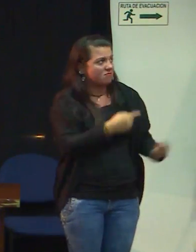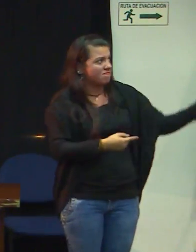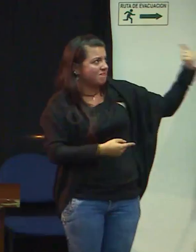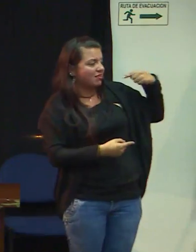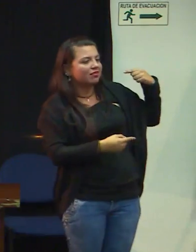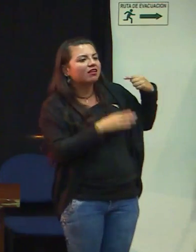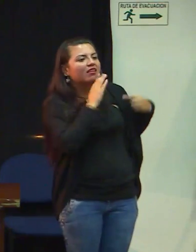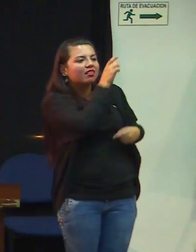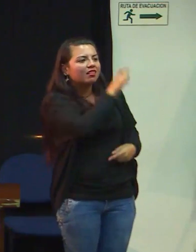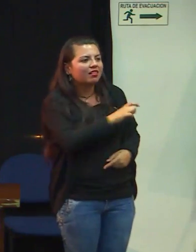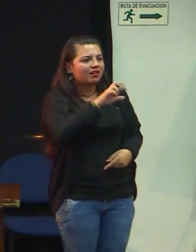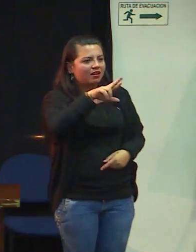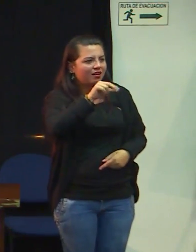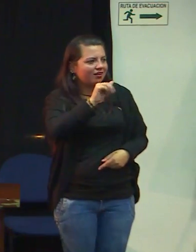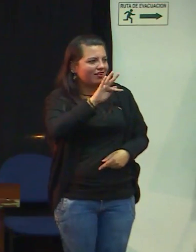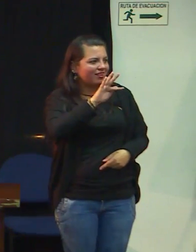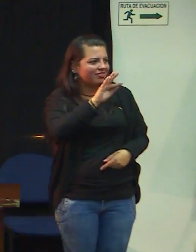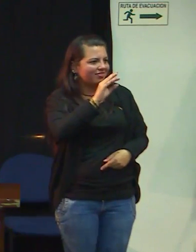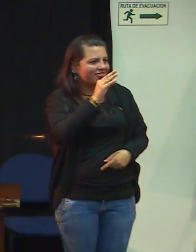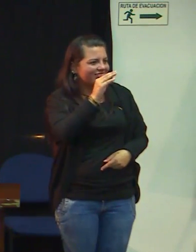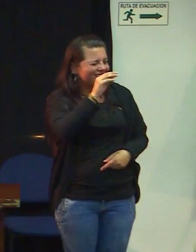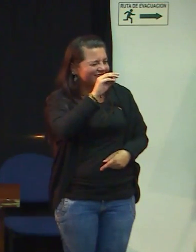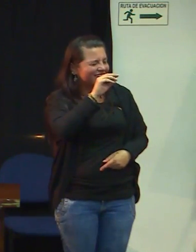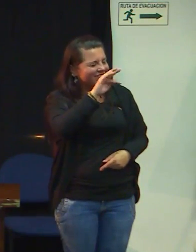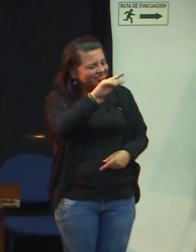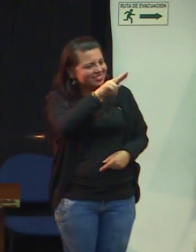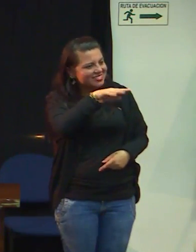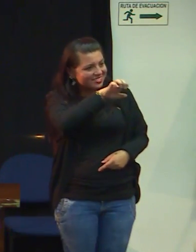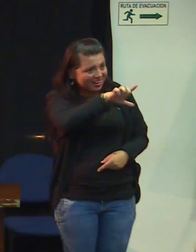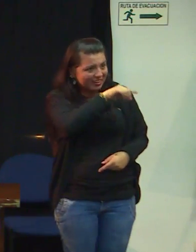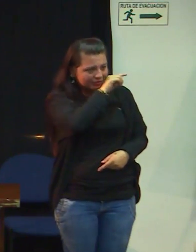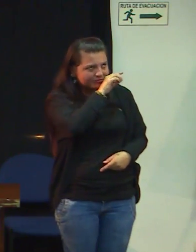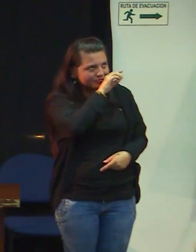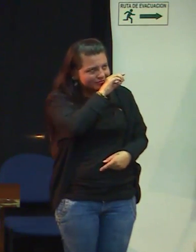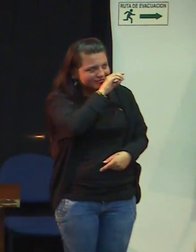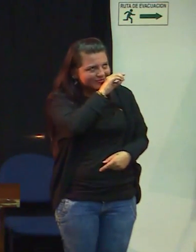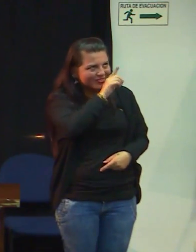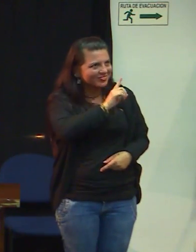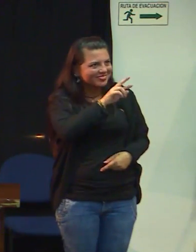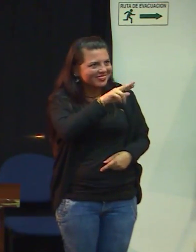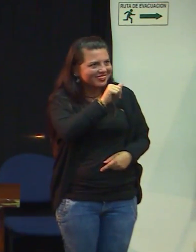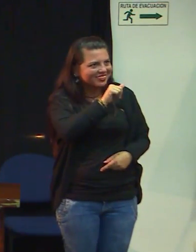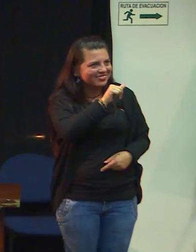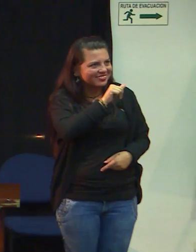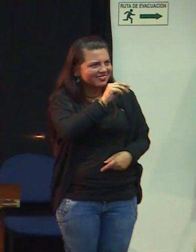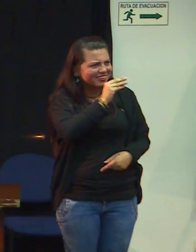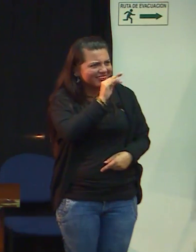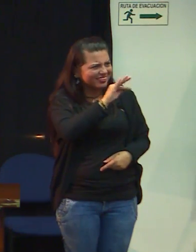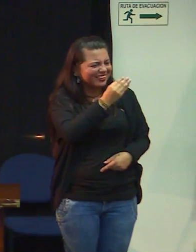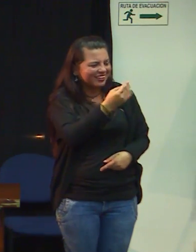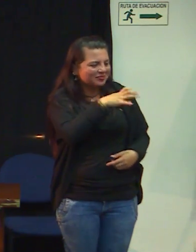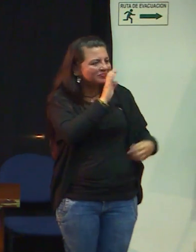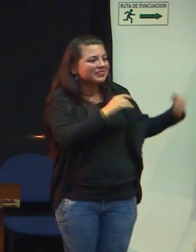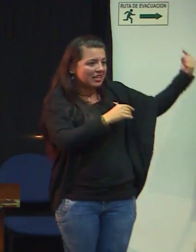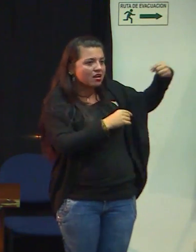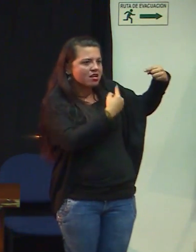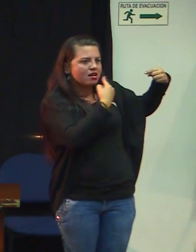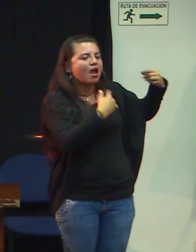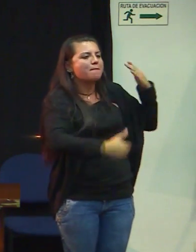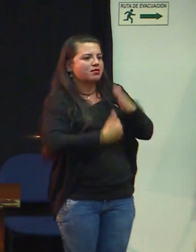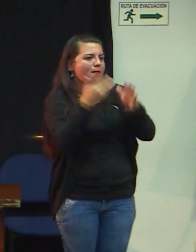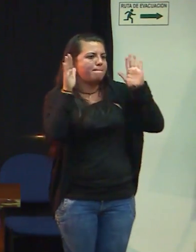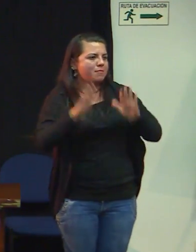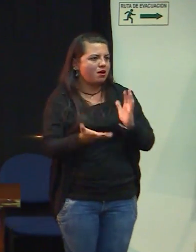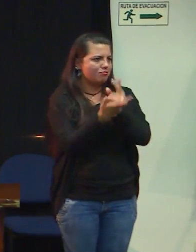señora Radke, se gesta el primer movimiento estudiantil o el primer, más bien, paro estudiantil en la